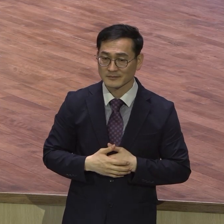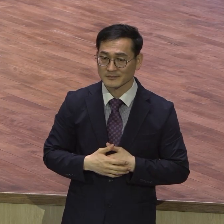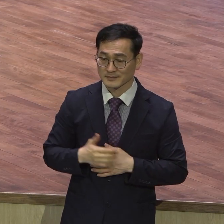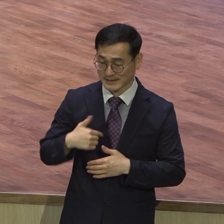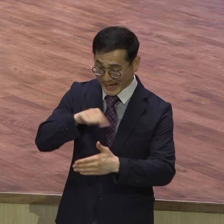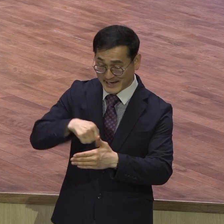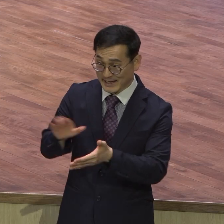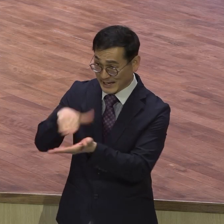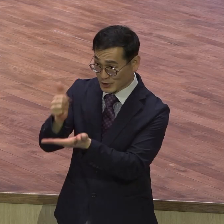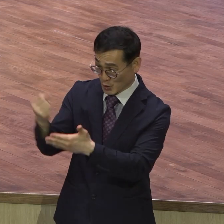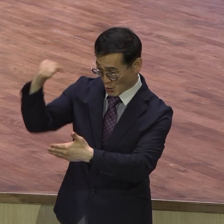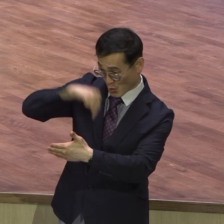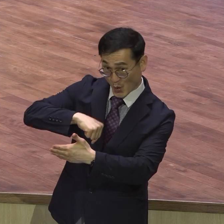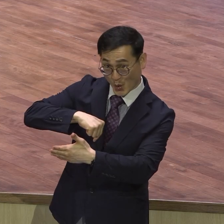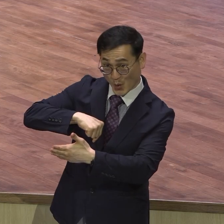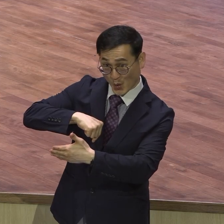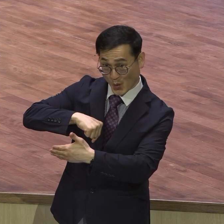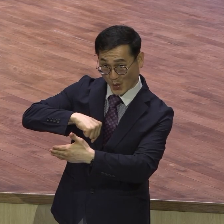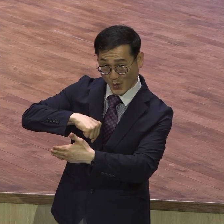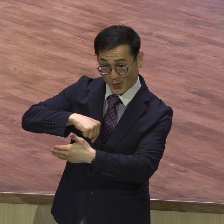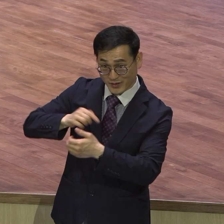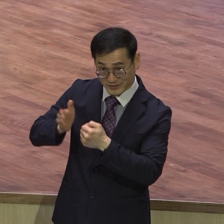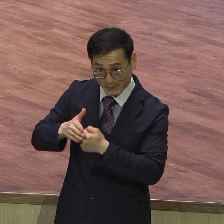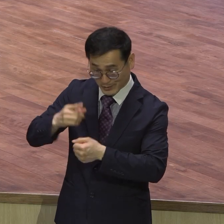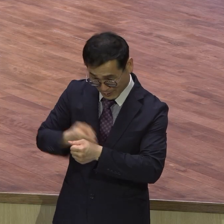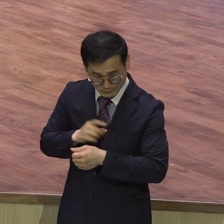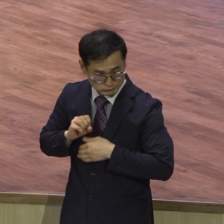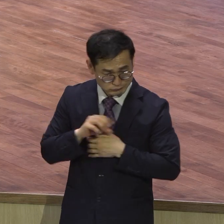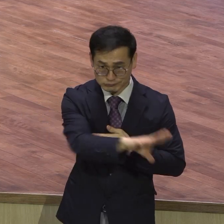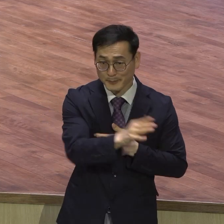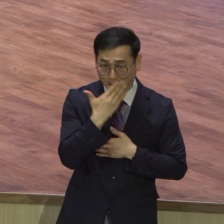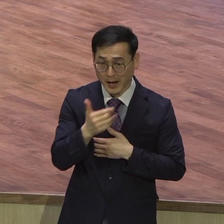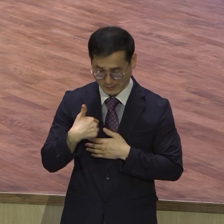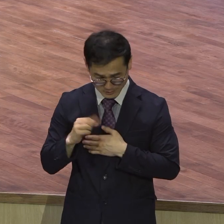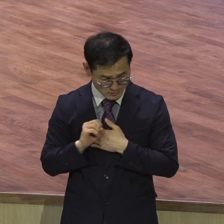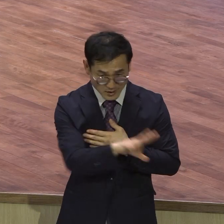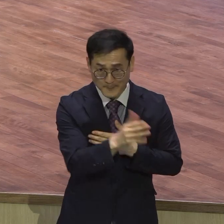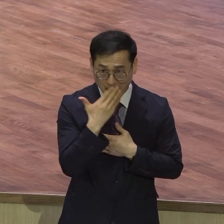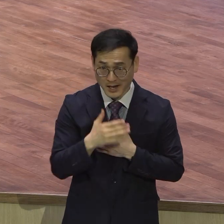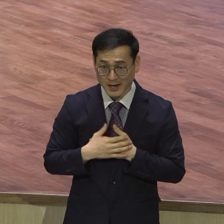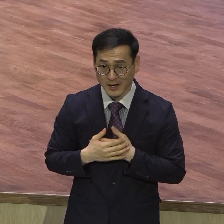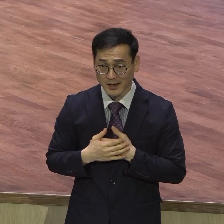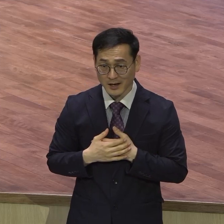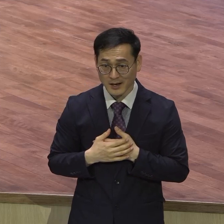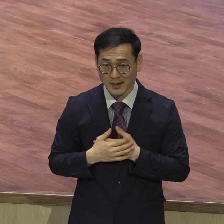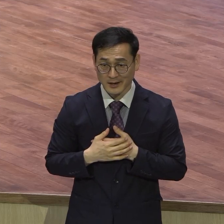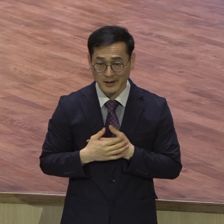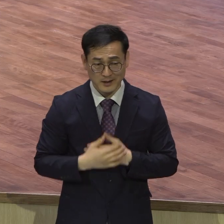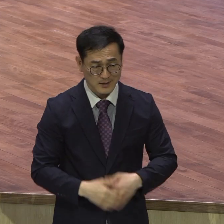그리스도 계신 그분이 빛을 바라는 거예요. 그분이 선전되도록 빛이